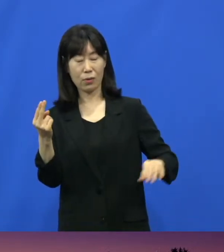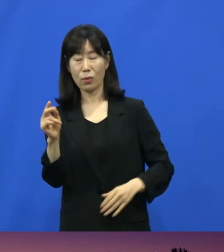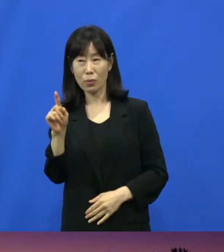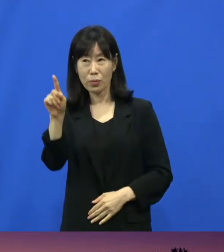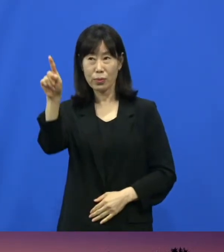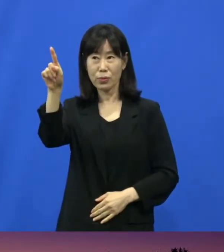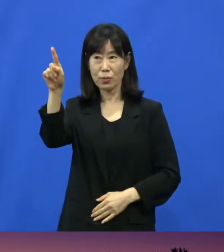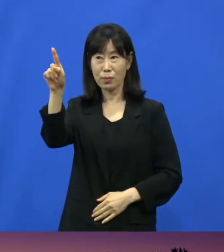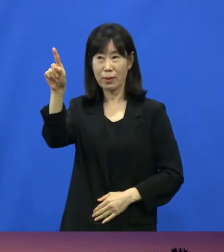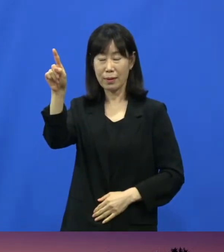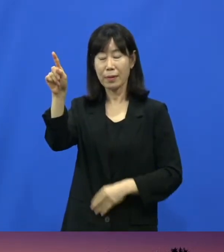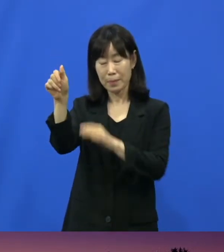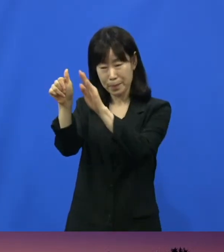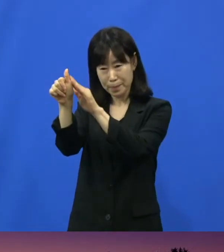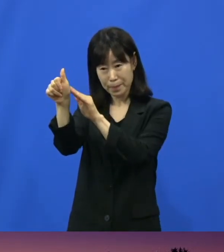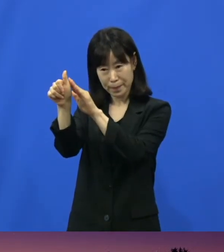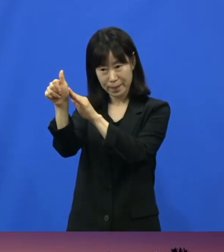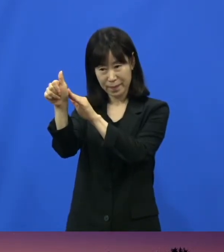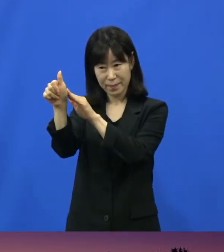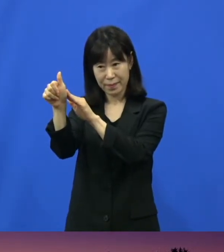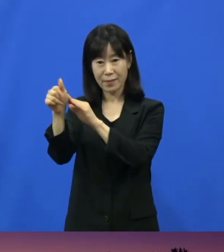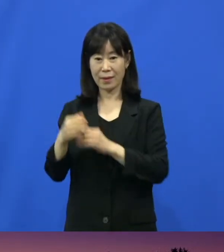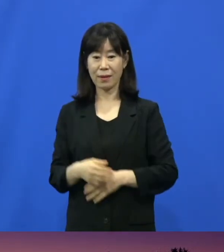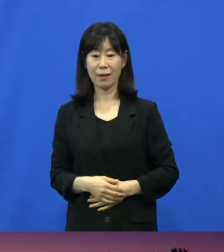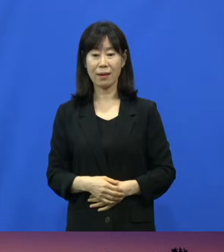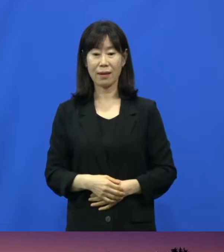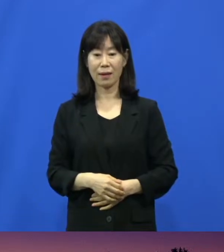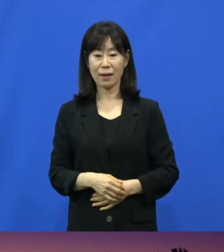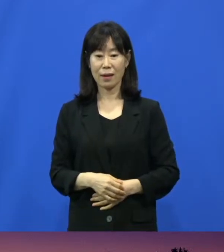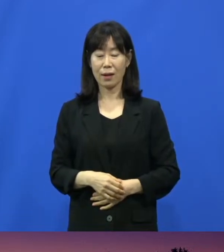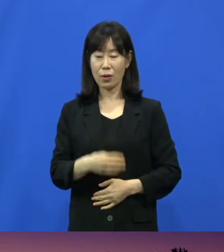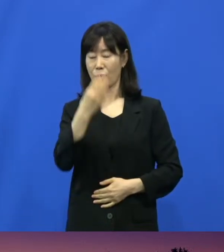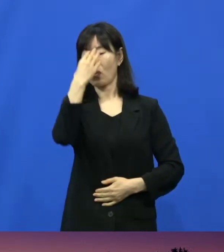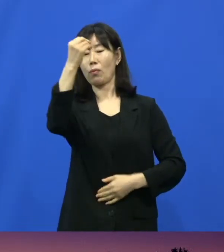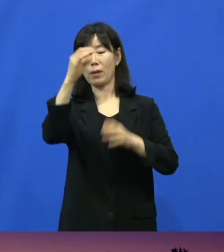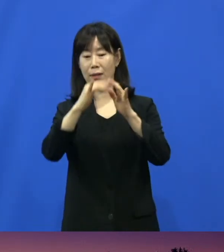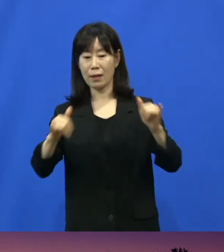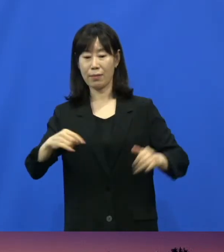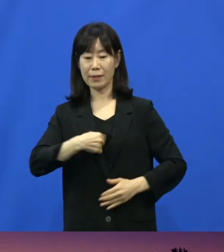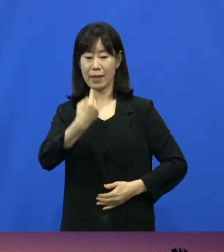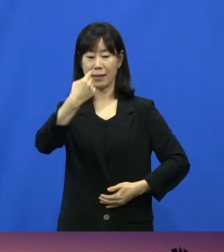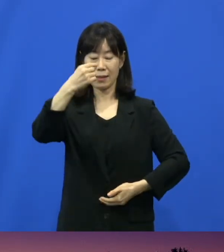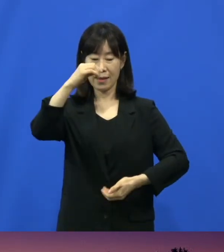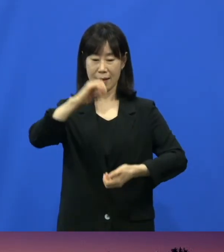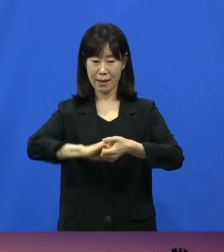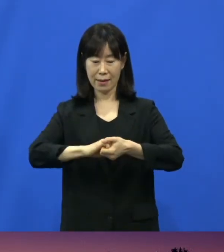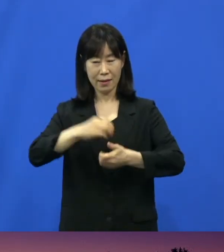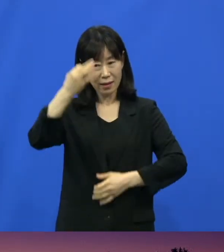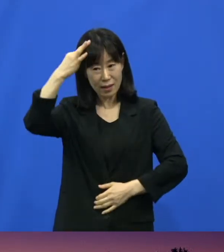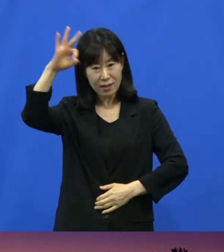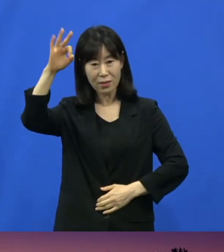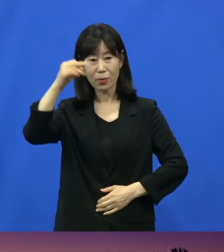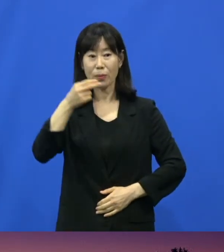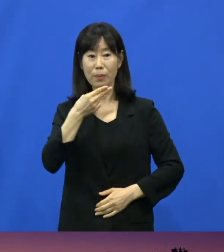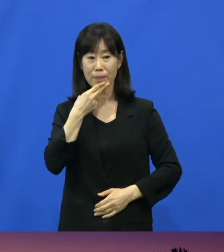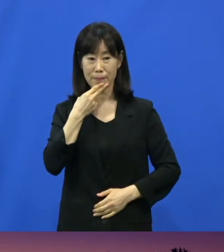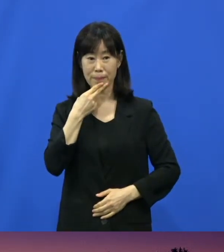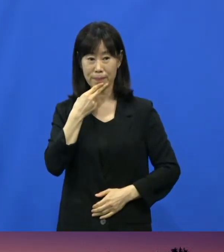이런 사람들의 특징이 뭐냐면 자신의 한계를 인정하지 않는다는 겁니다. 자신의 한계를 인정하지 않아요.